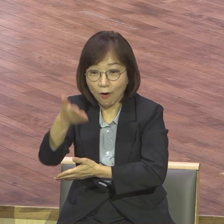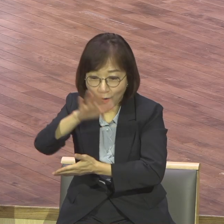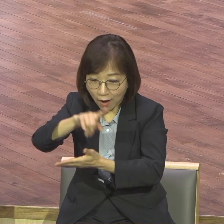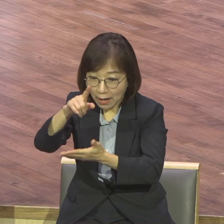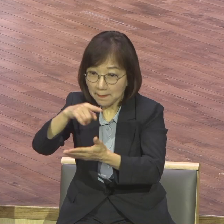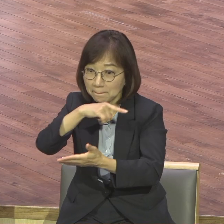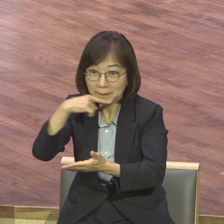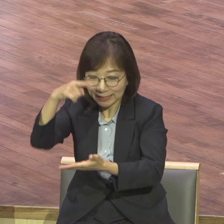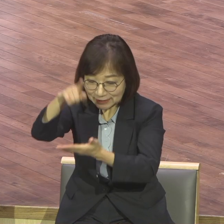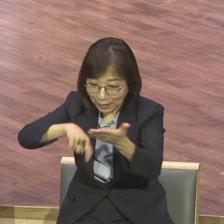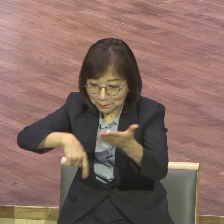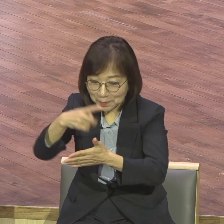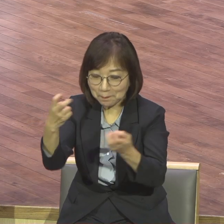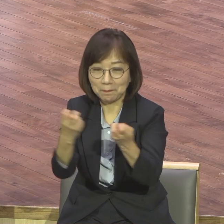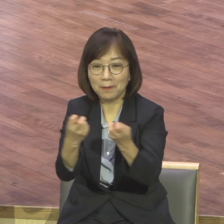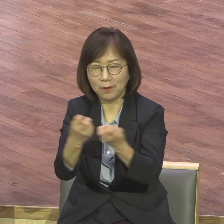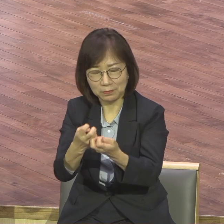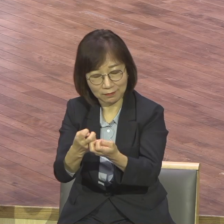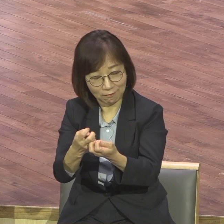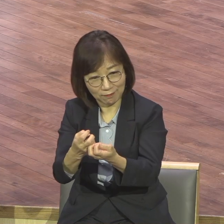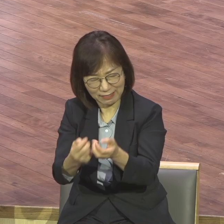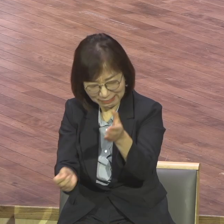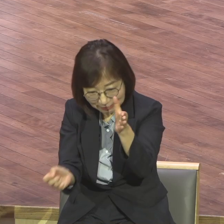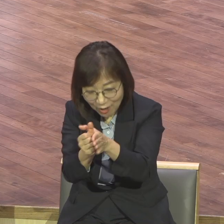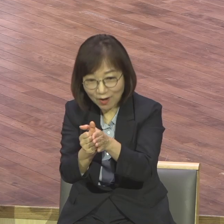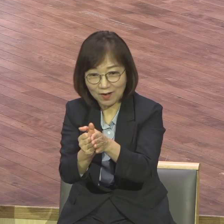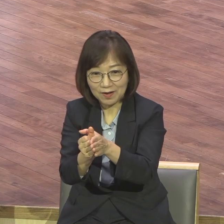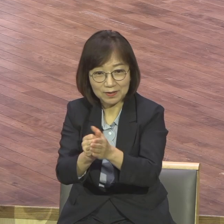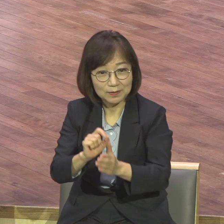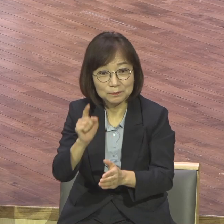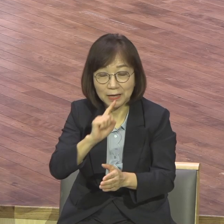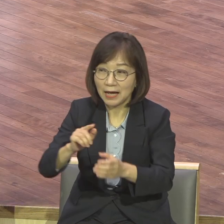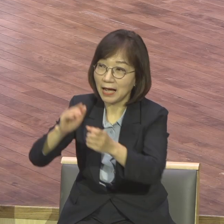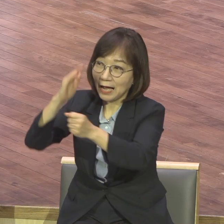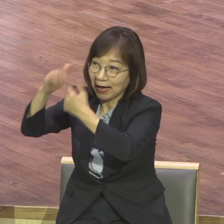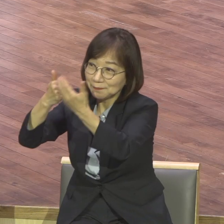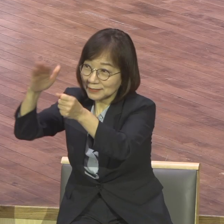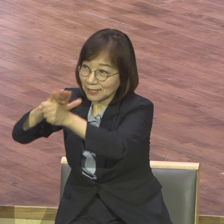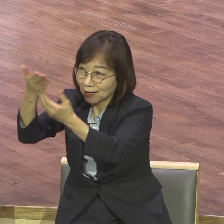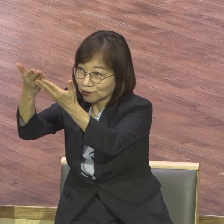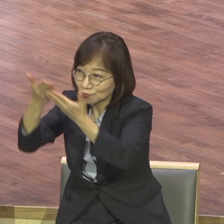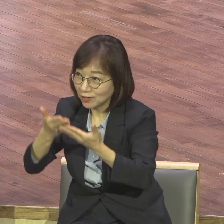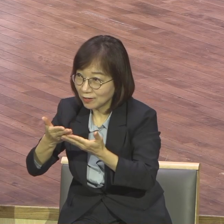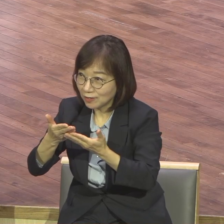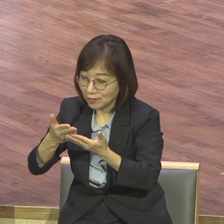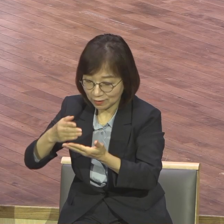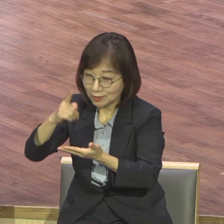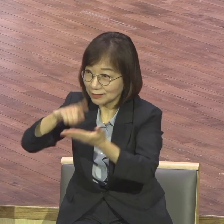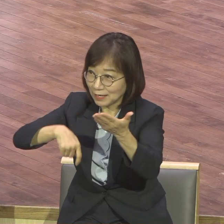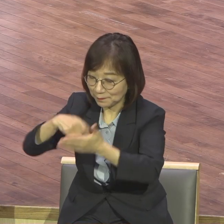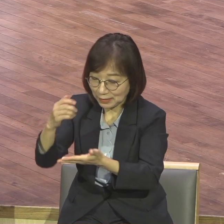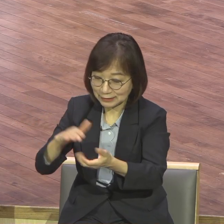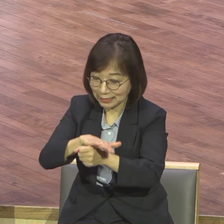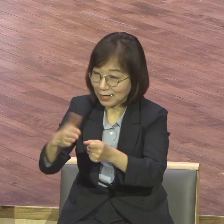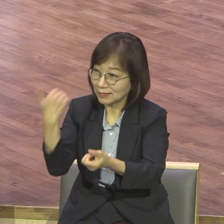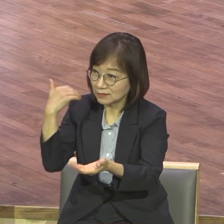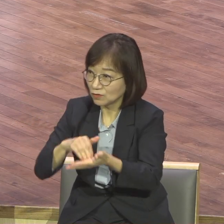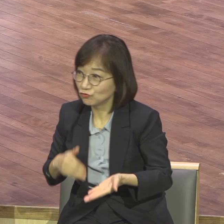그 사랑의 빚을 하나님께 직접 갚는 것이 아니고 그 사랑의 빚을 어떻게 갚느냐? 다른